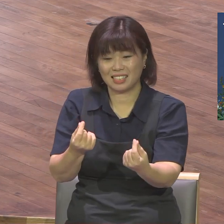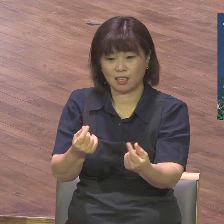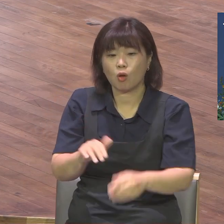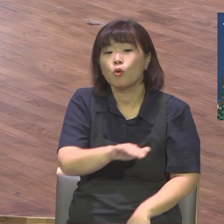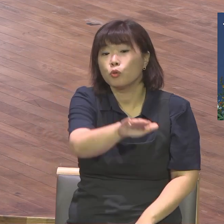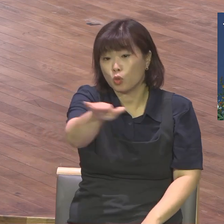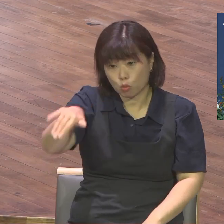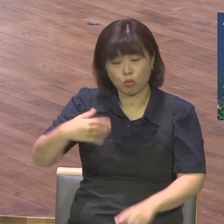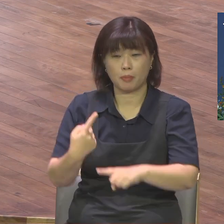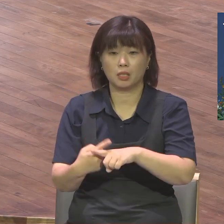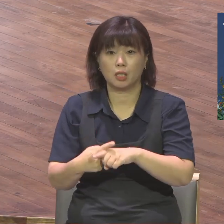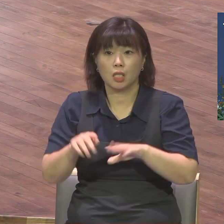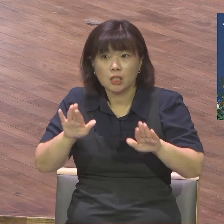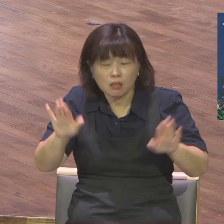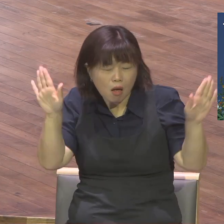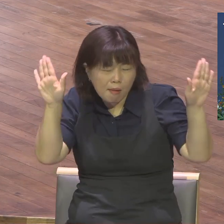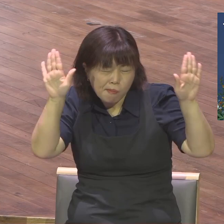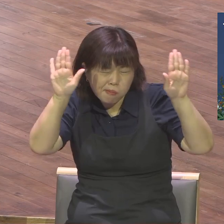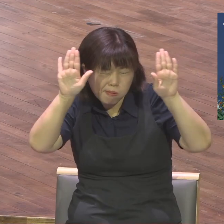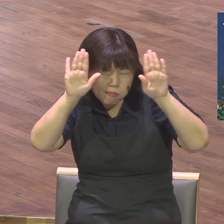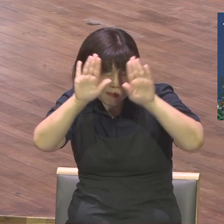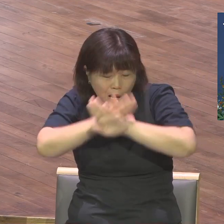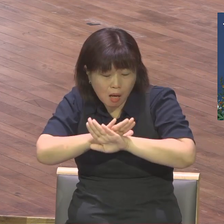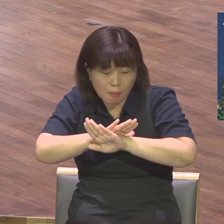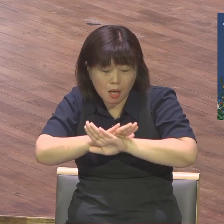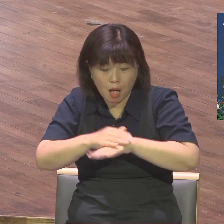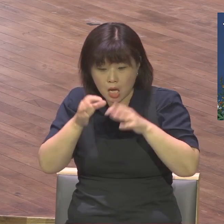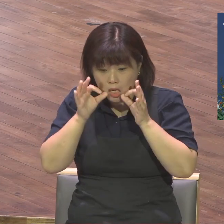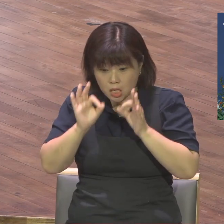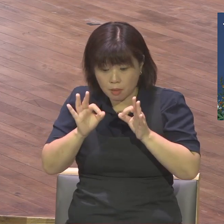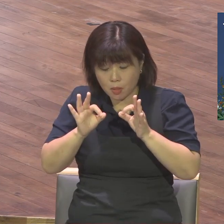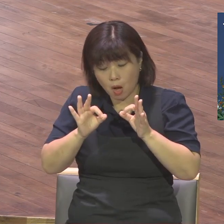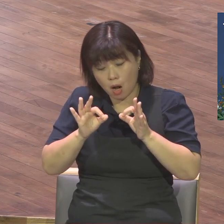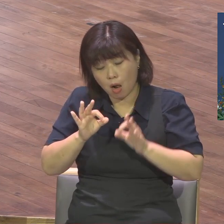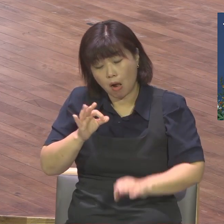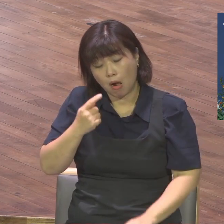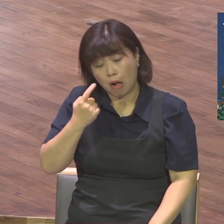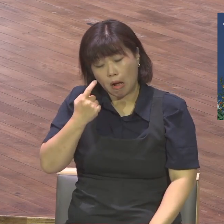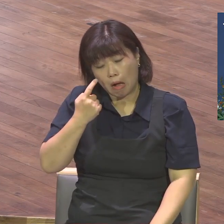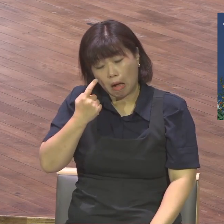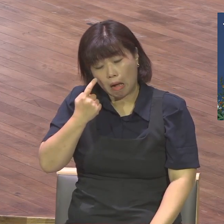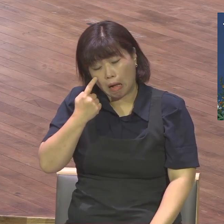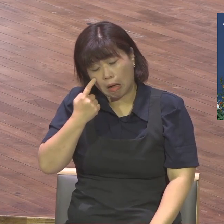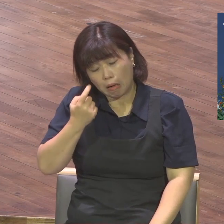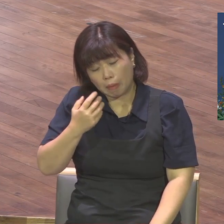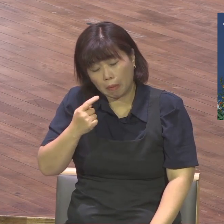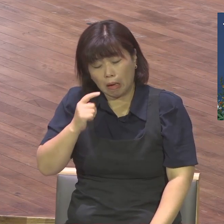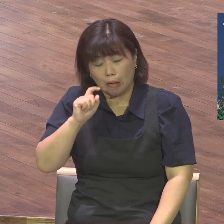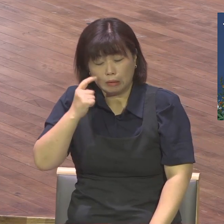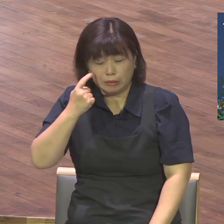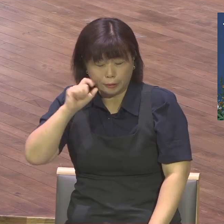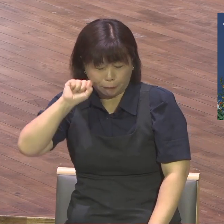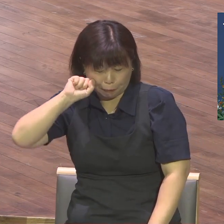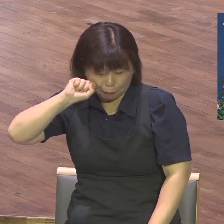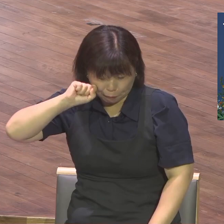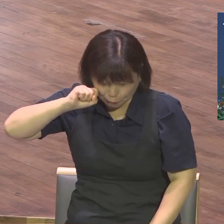잡겠다고, 말씀 잡고 기도하겠다고, 여러분 그 마음 하나님 주신 큰